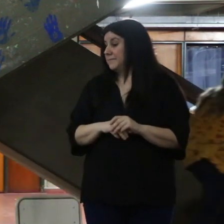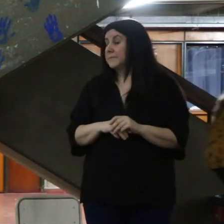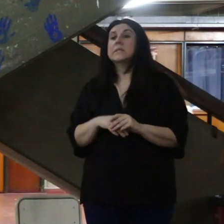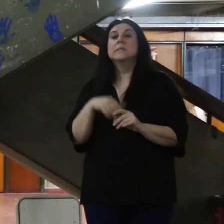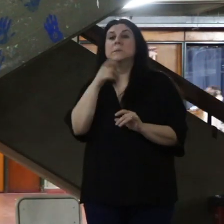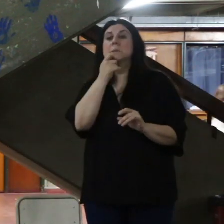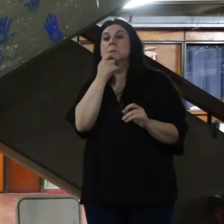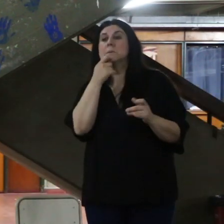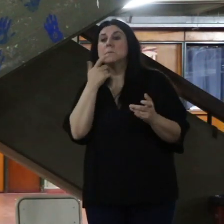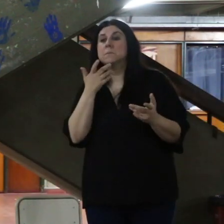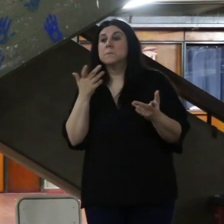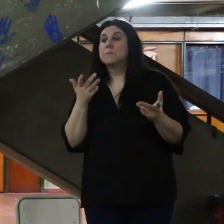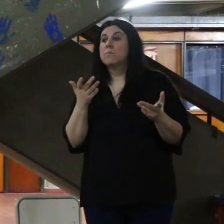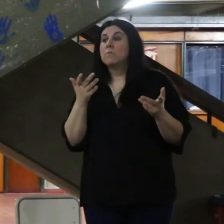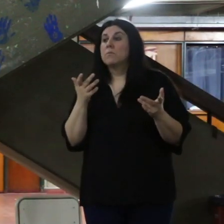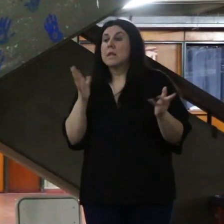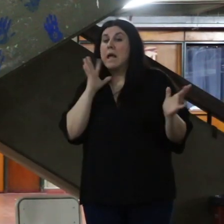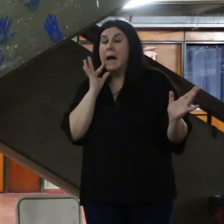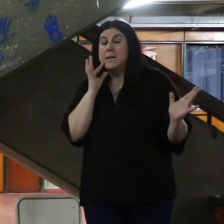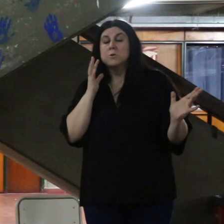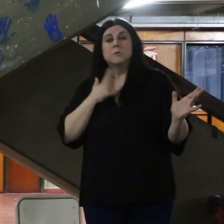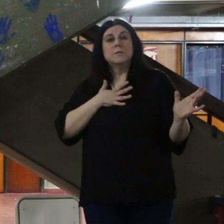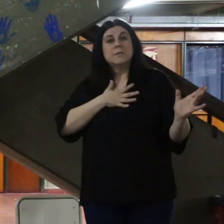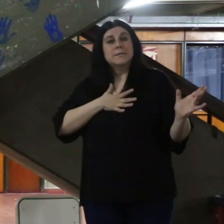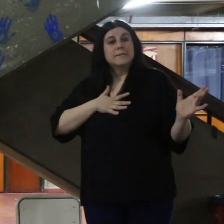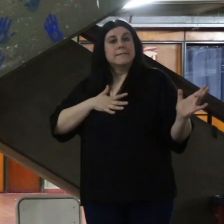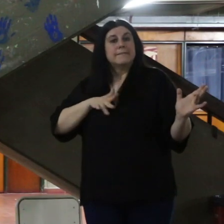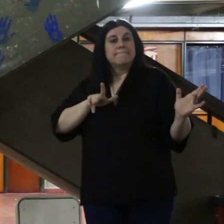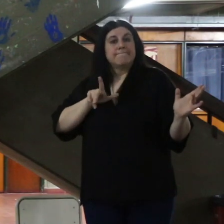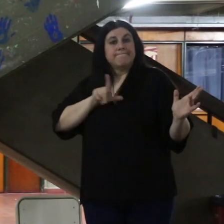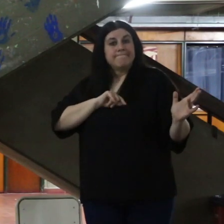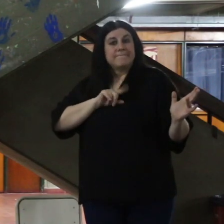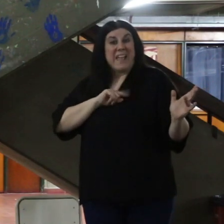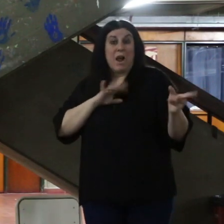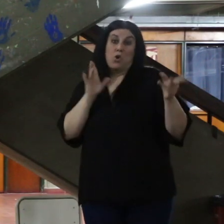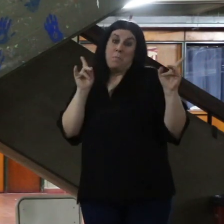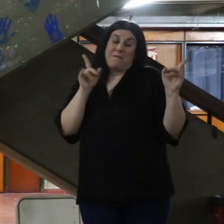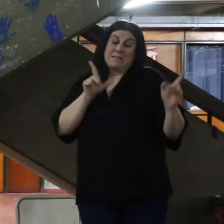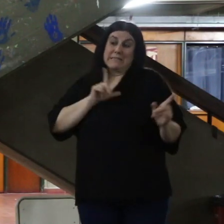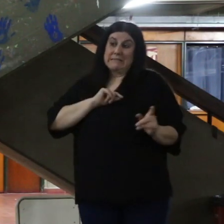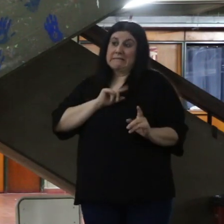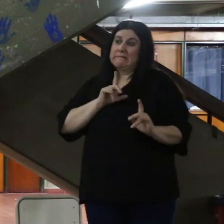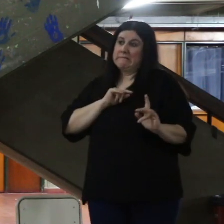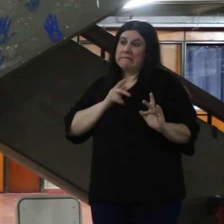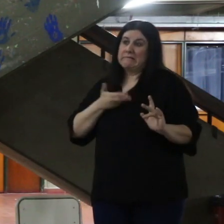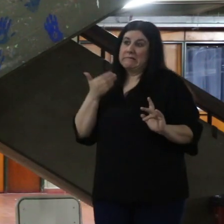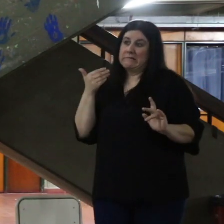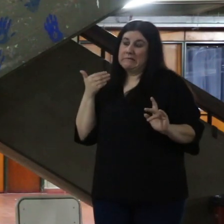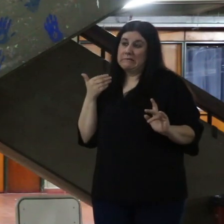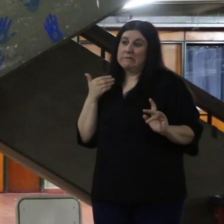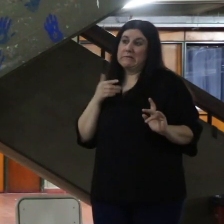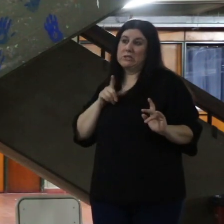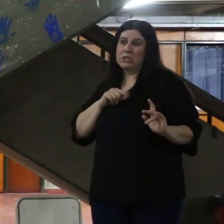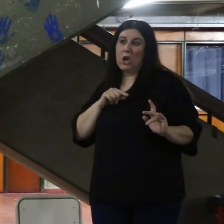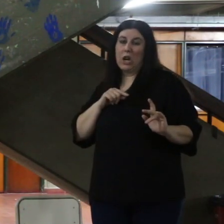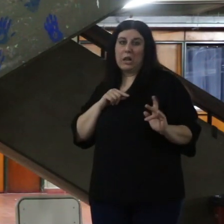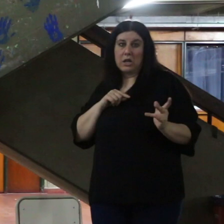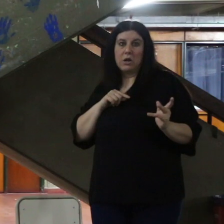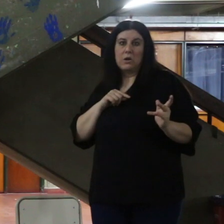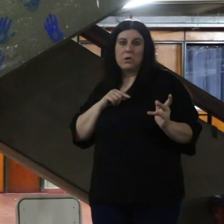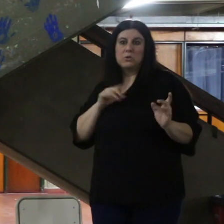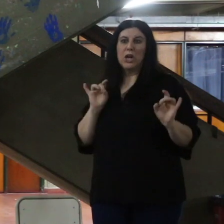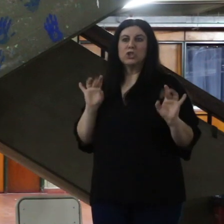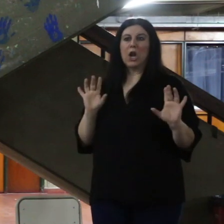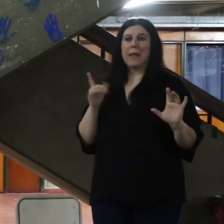si algo nos dolió a los docentes, no solamente fue